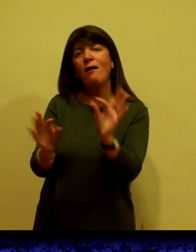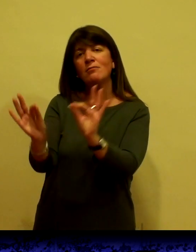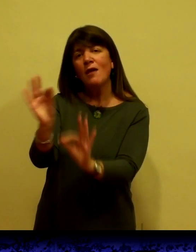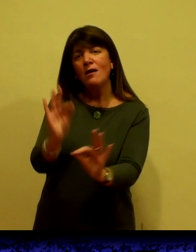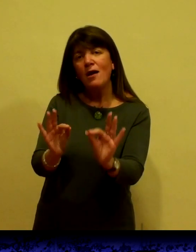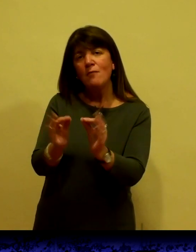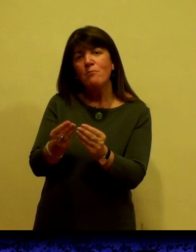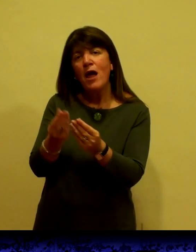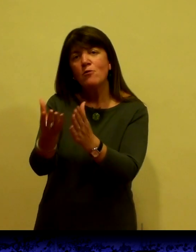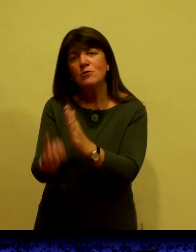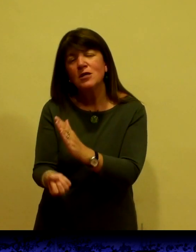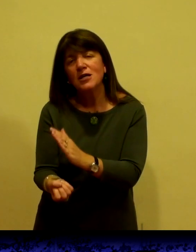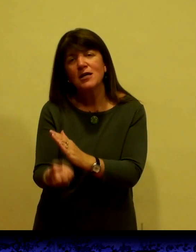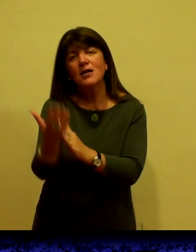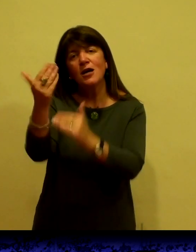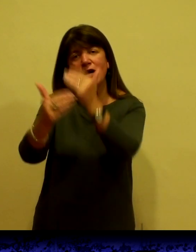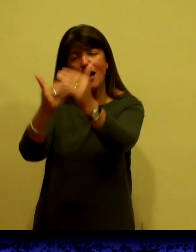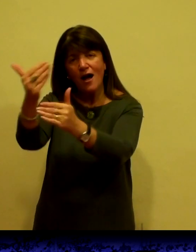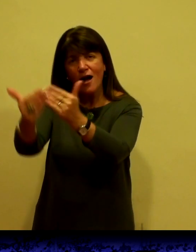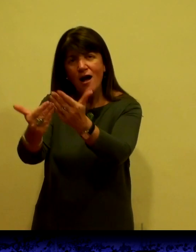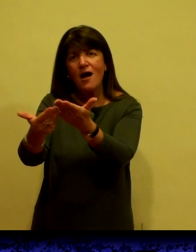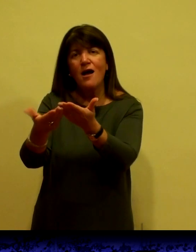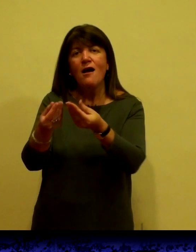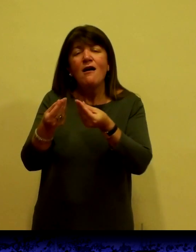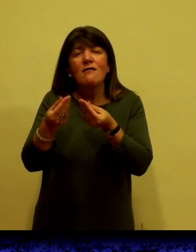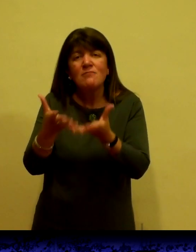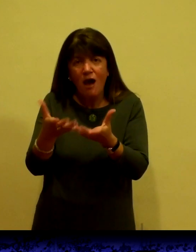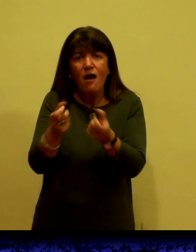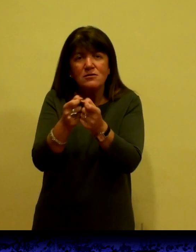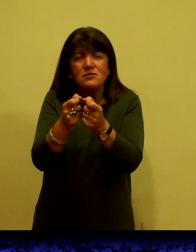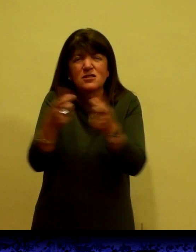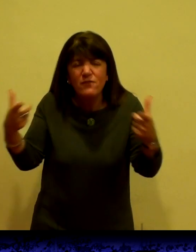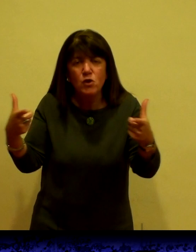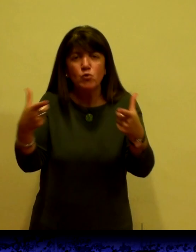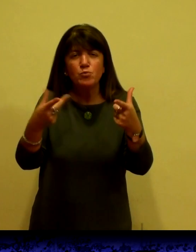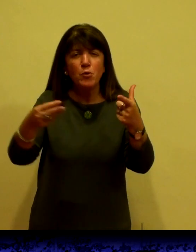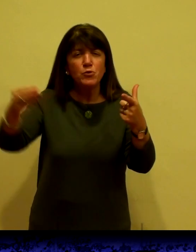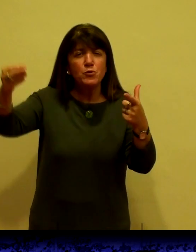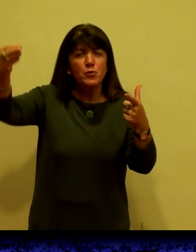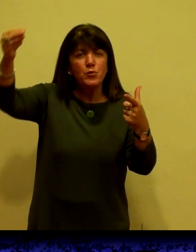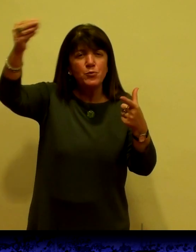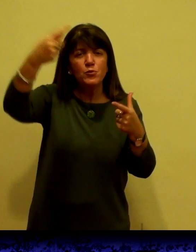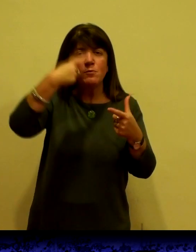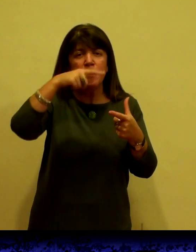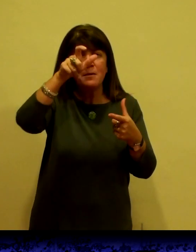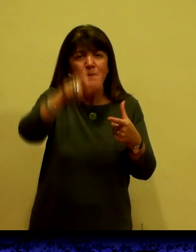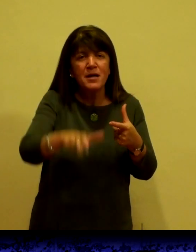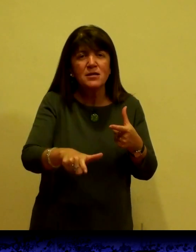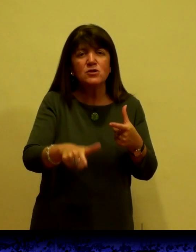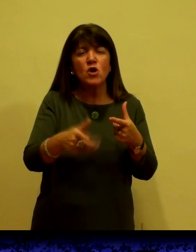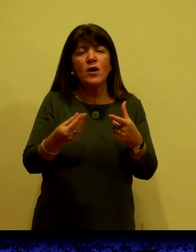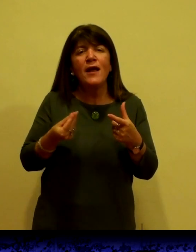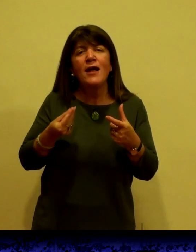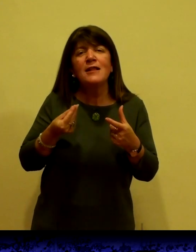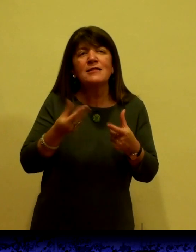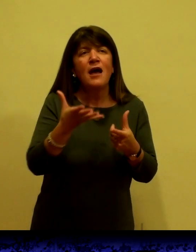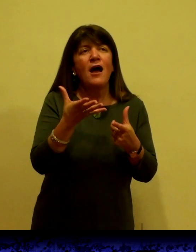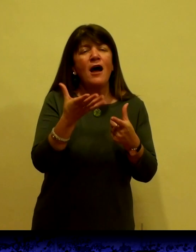situazione che può portare a uno sviluppo ulteriore di attitudini,